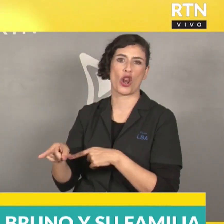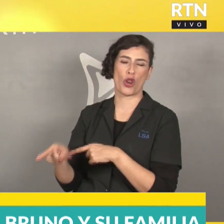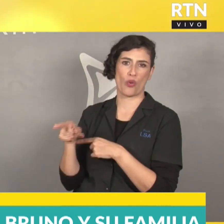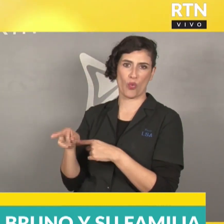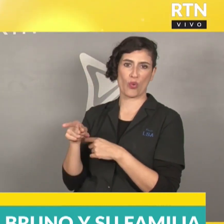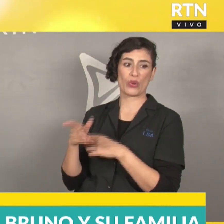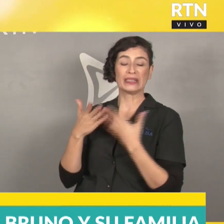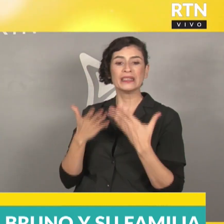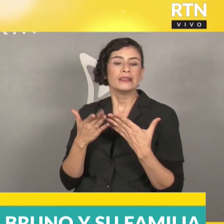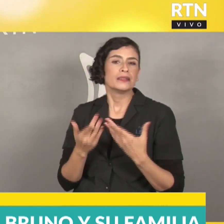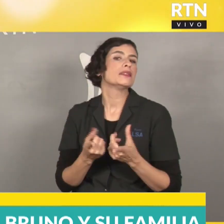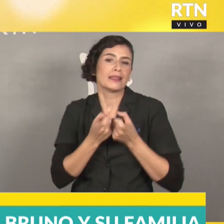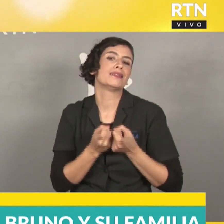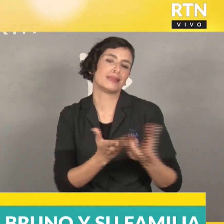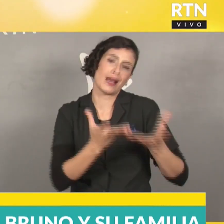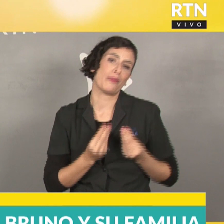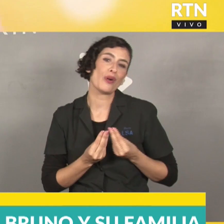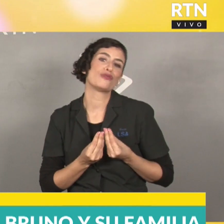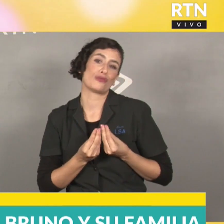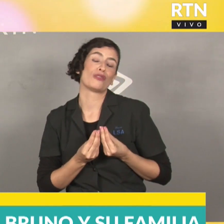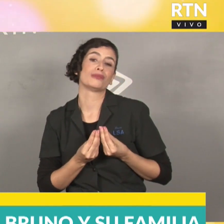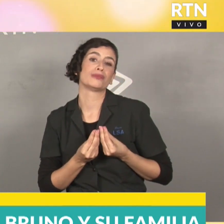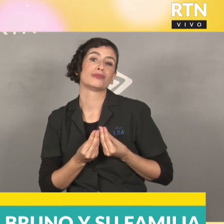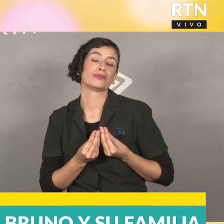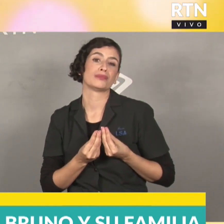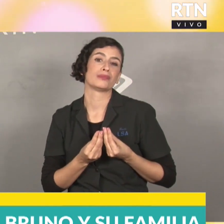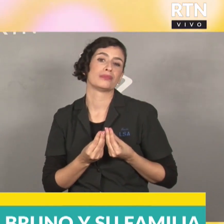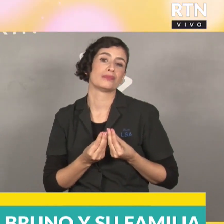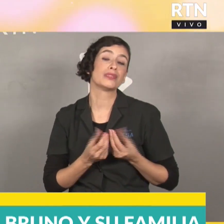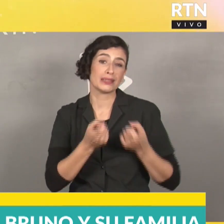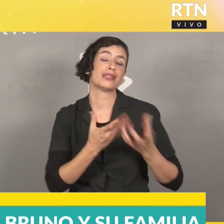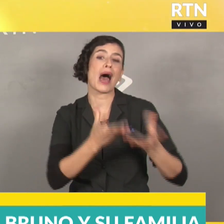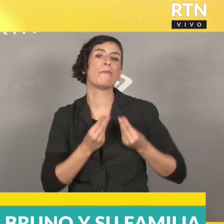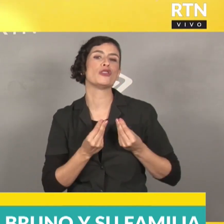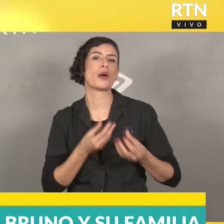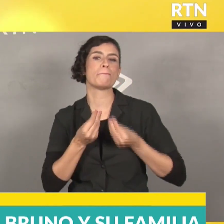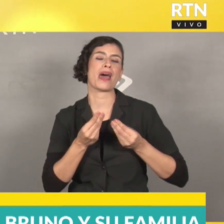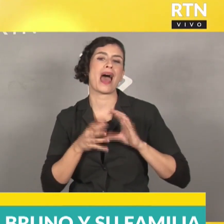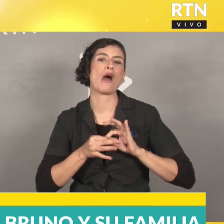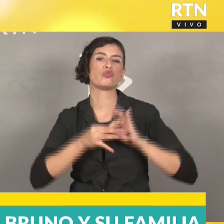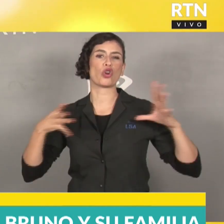requiere de ciertos apoyos para tener autonomía en su vida cotidiana y